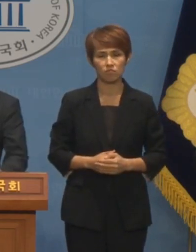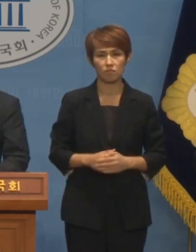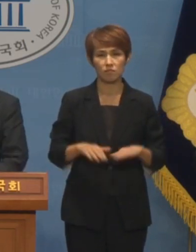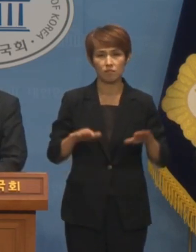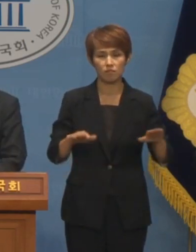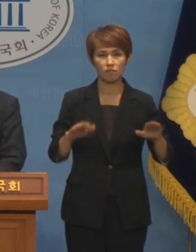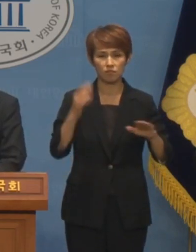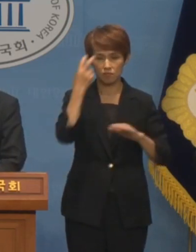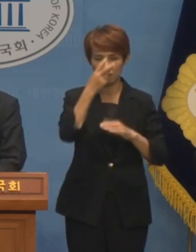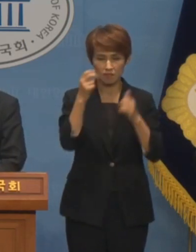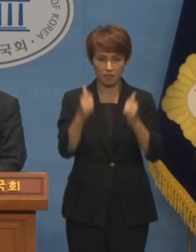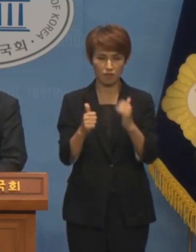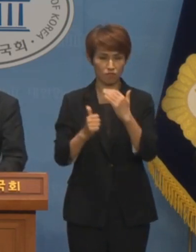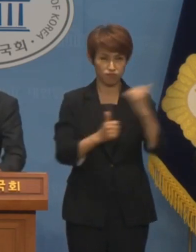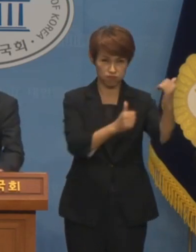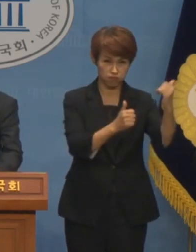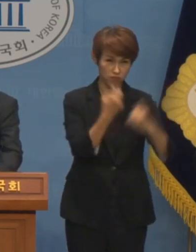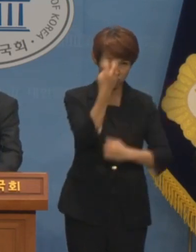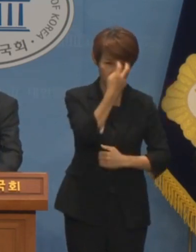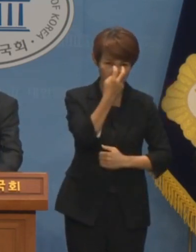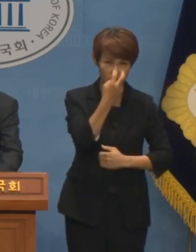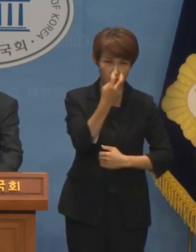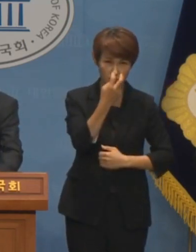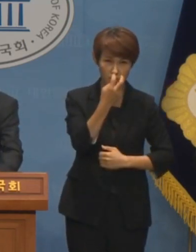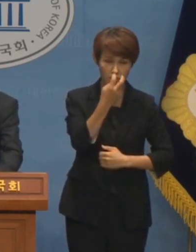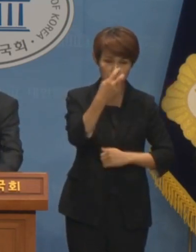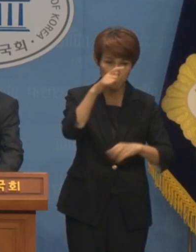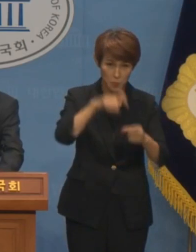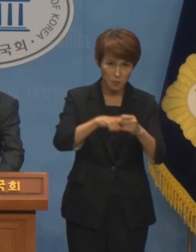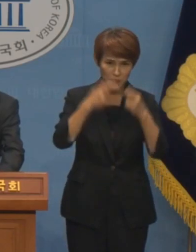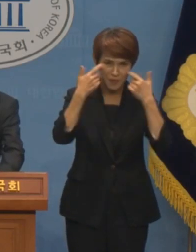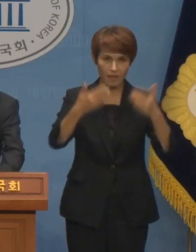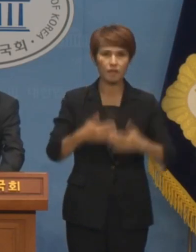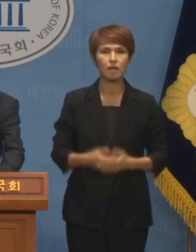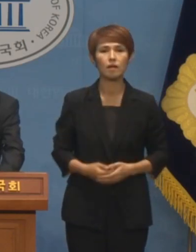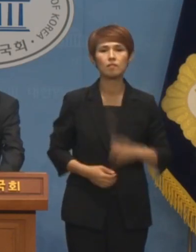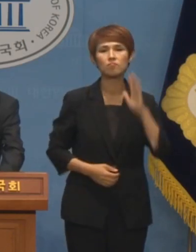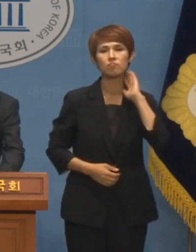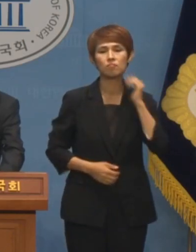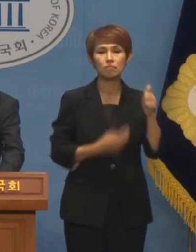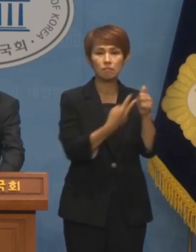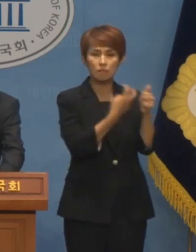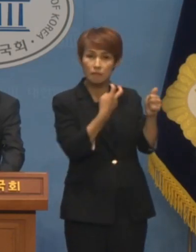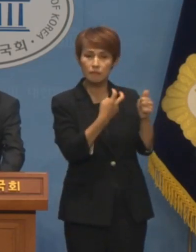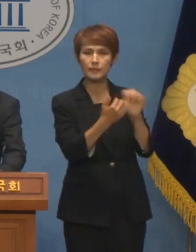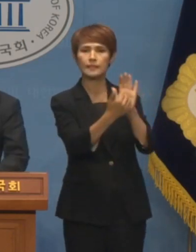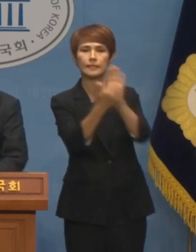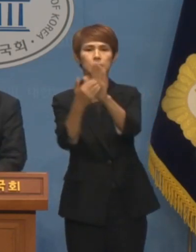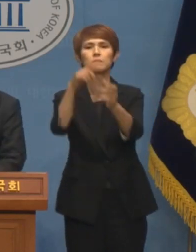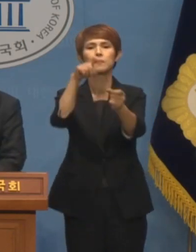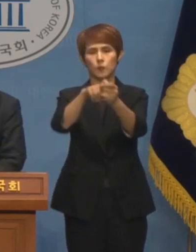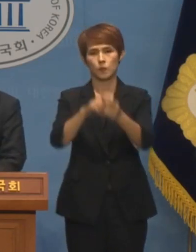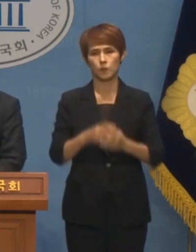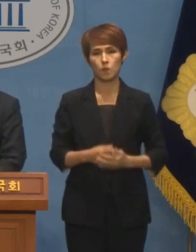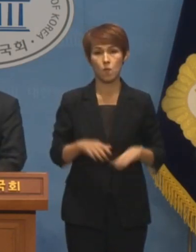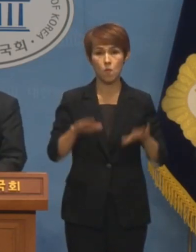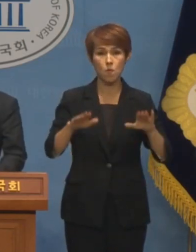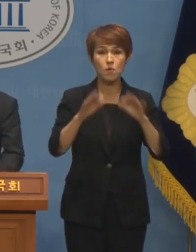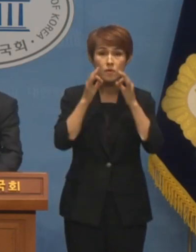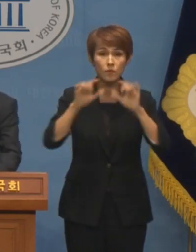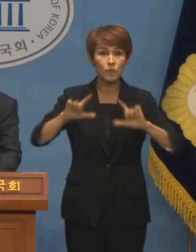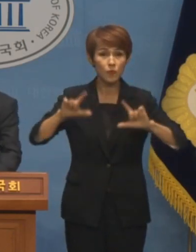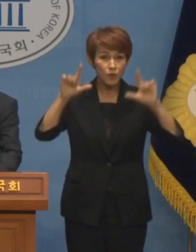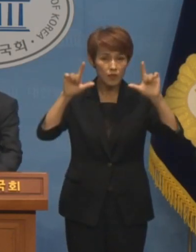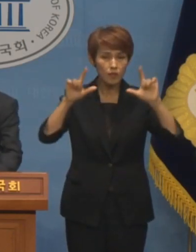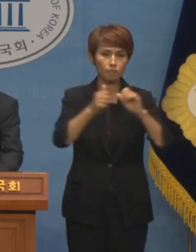소환의 목적은 명백합니다. 탄핵 청문회 방어 전략입니다. 오는 금요일에 국회 법사위에서